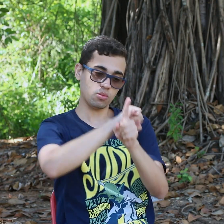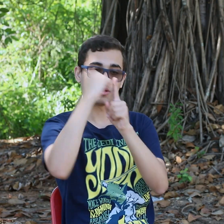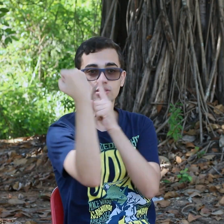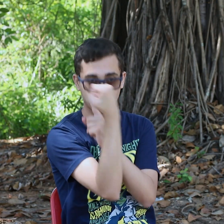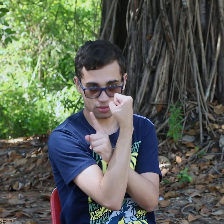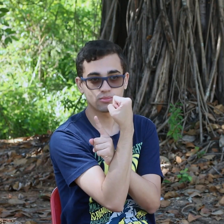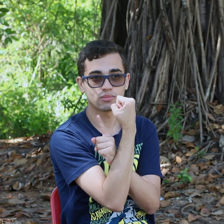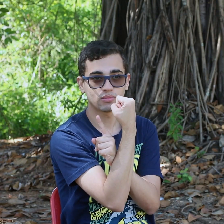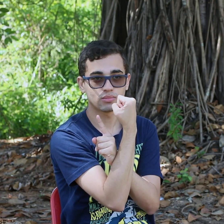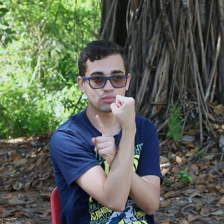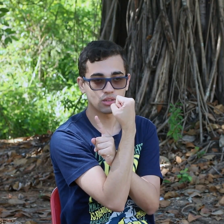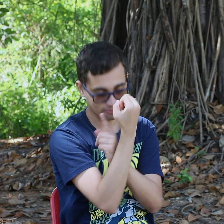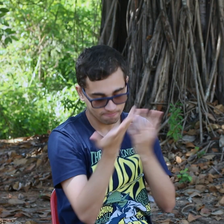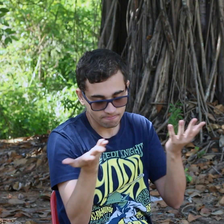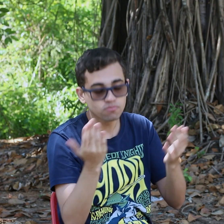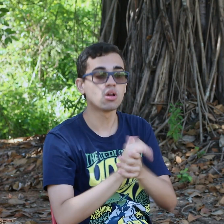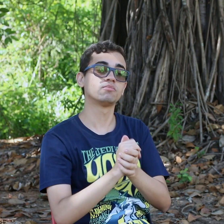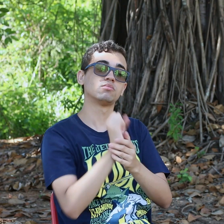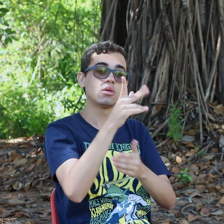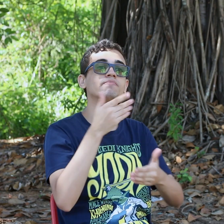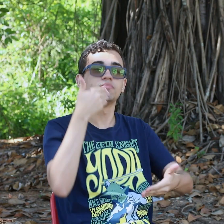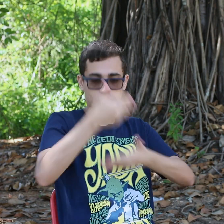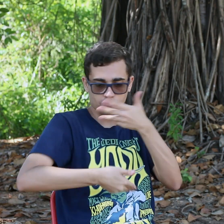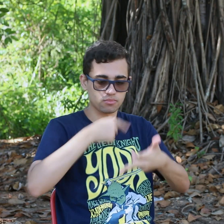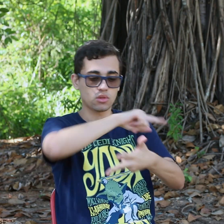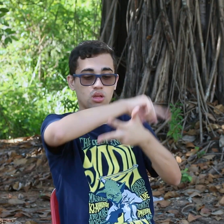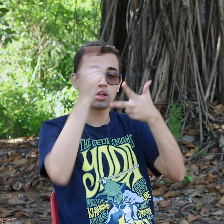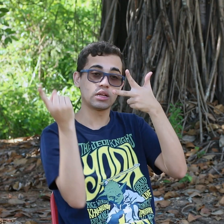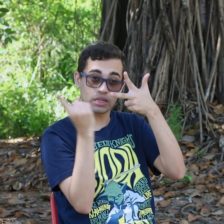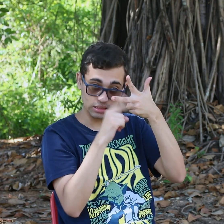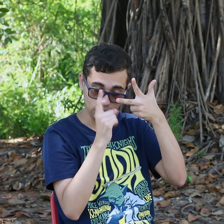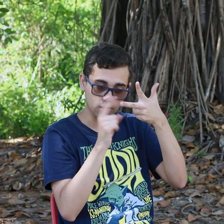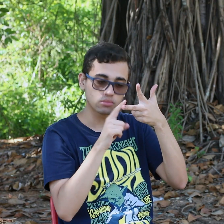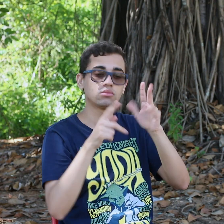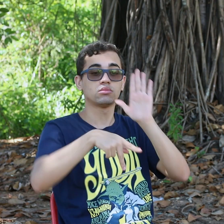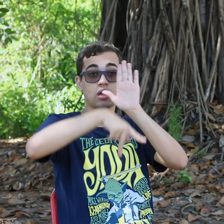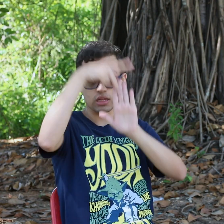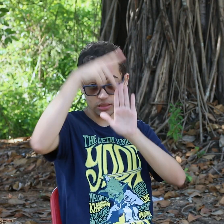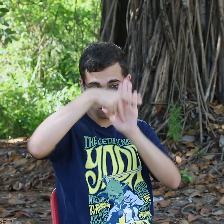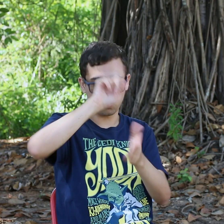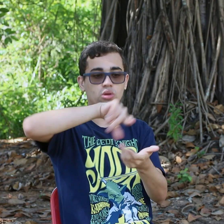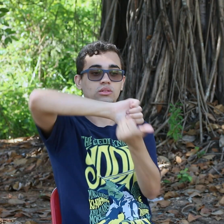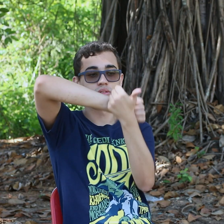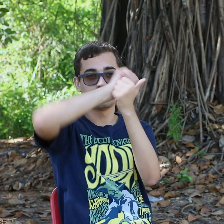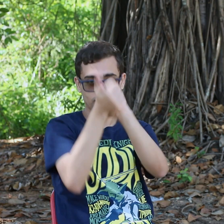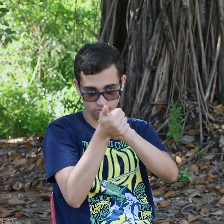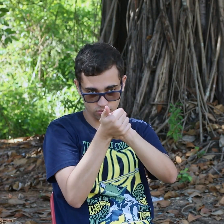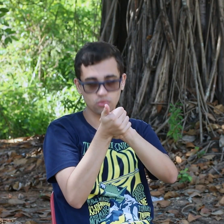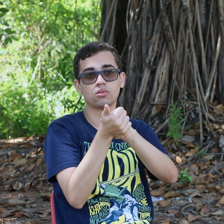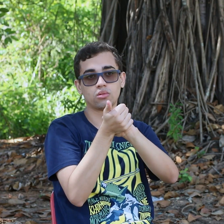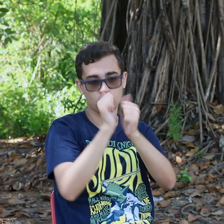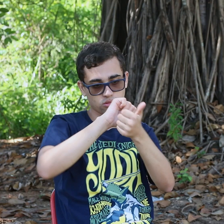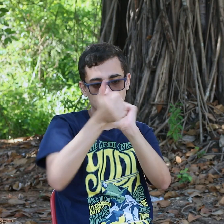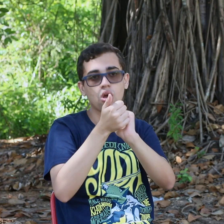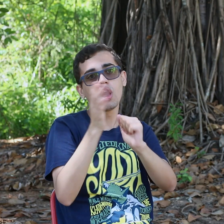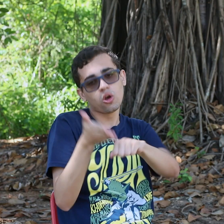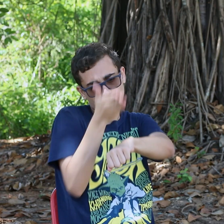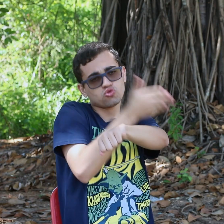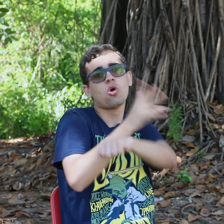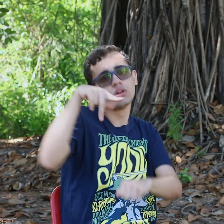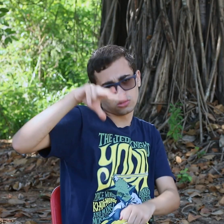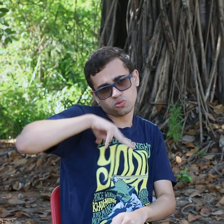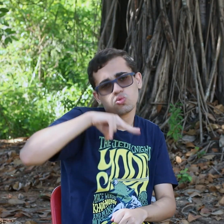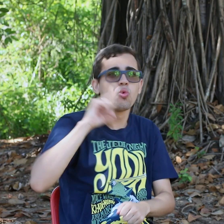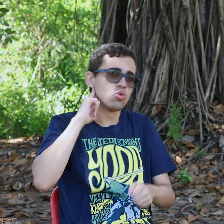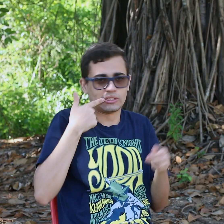nós conseguimos, e a sociedade é muito importante enxergar a nossa realidade, como que o surdo vive. Tem um projeto de